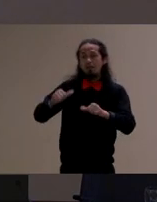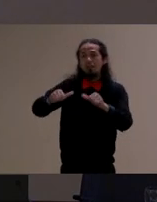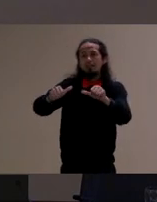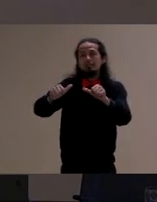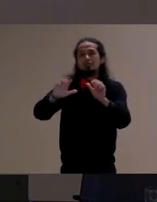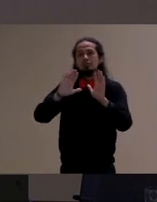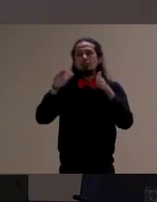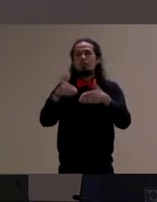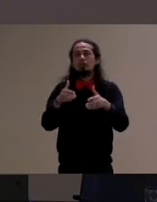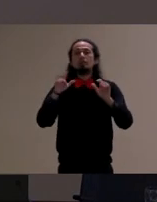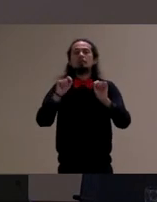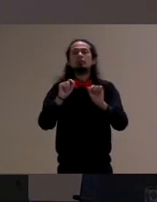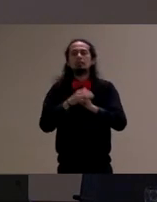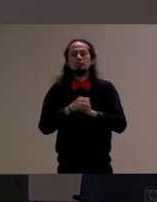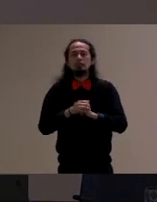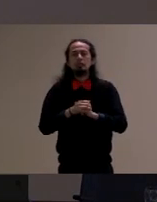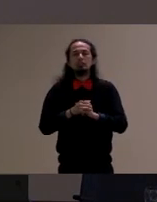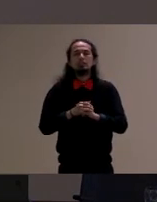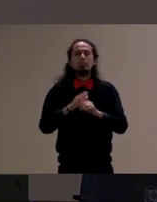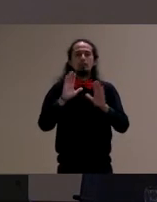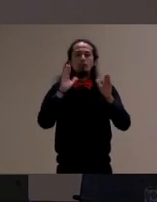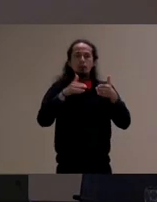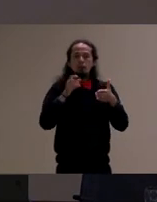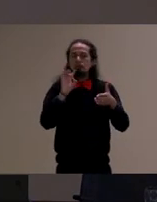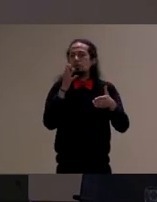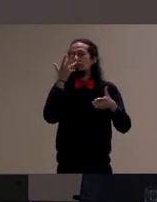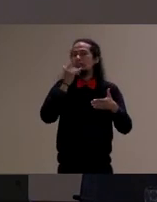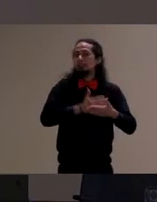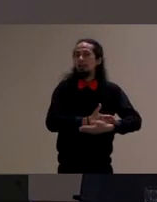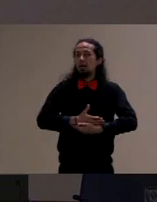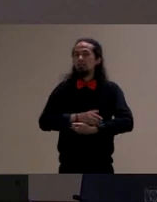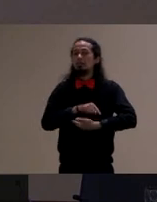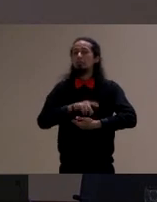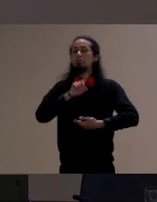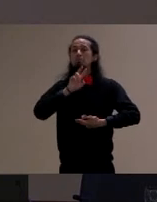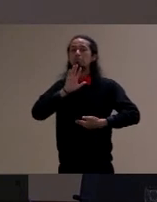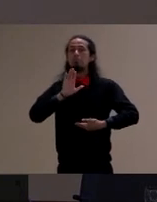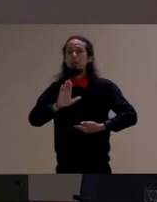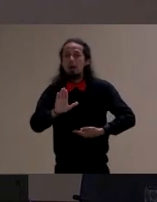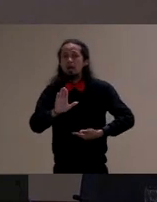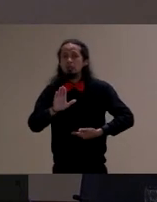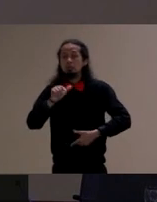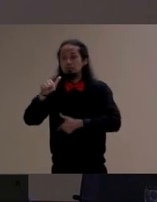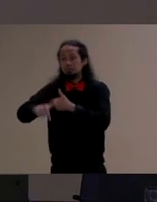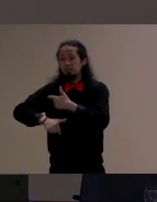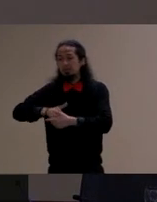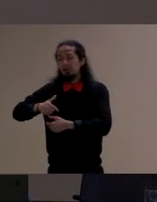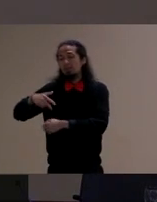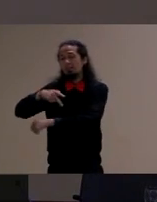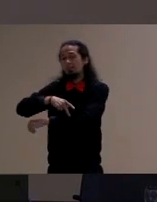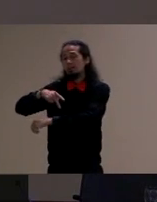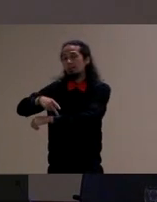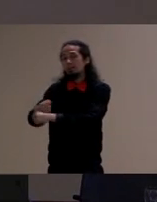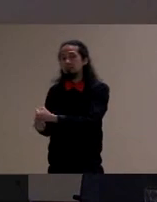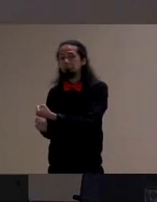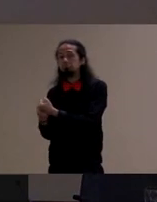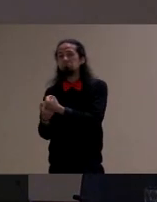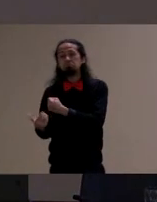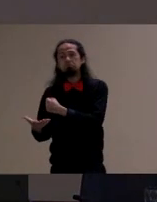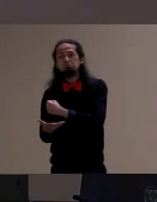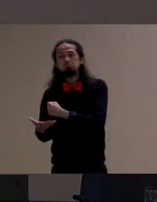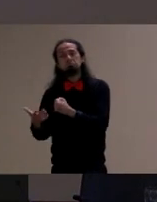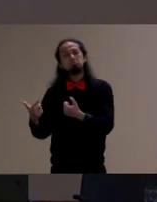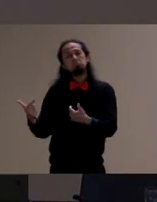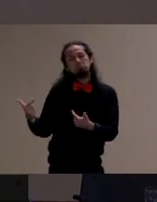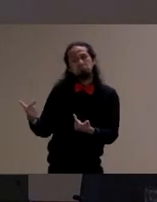única e exclusivamente na criança e não subsidiar o trabalho pedagógico né ação docente das professoras